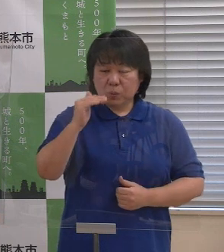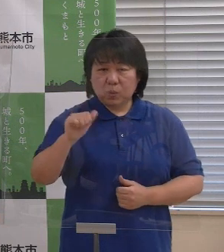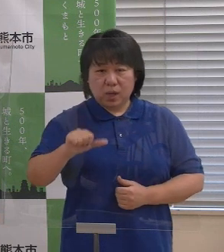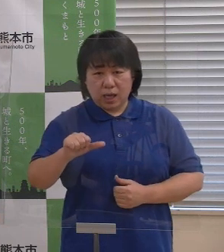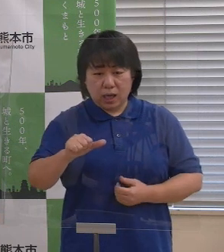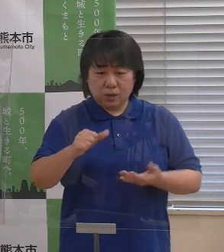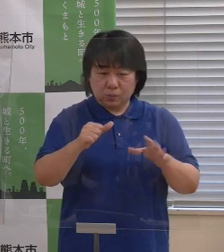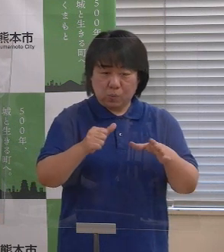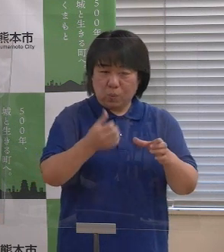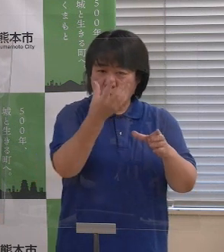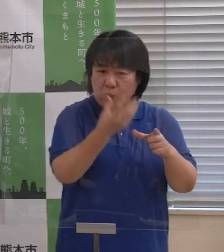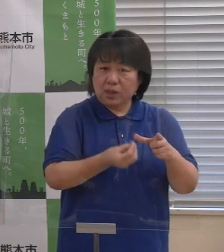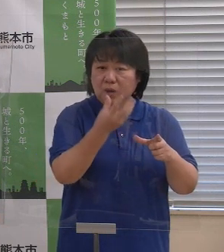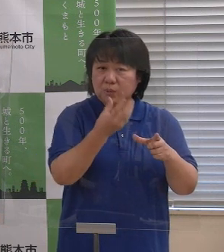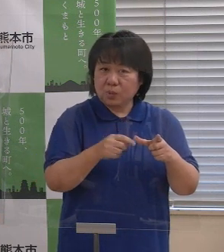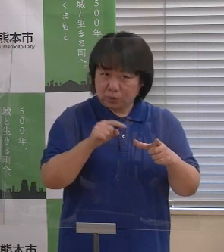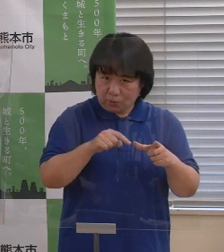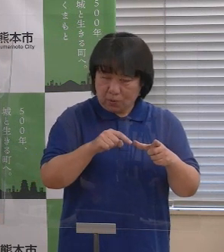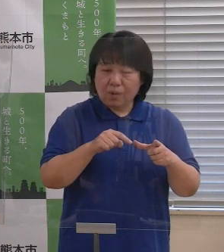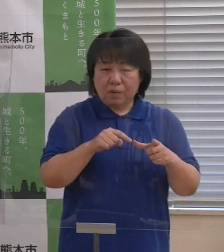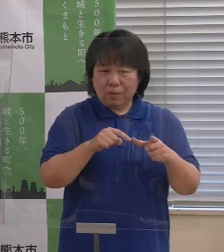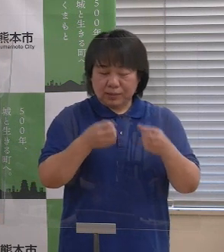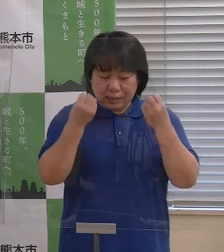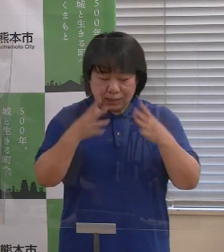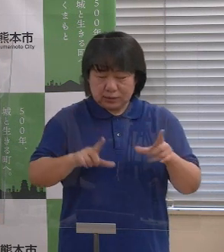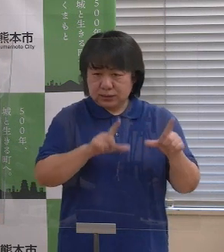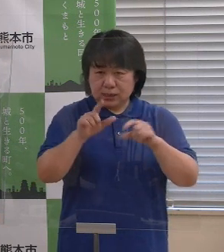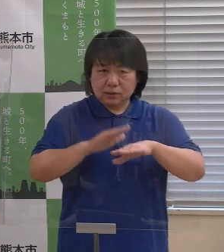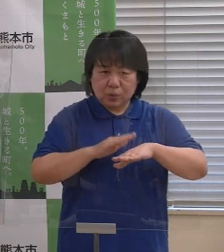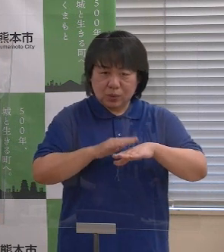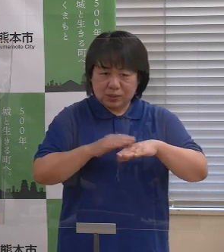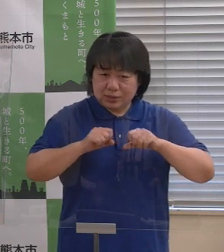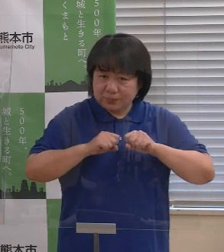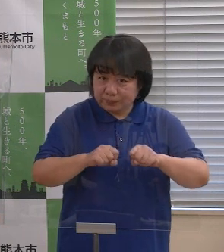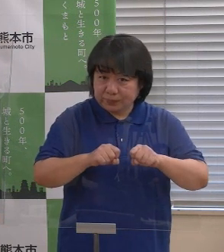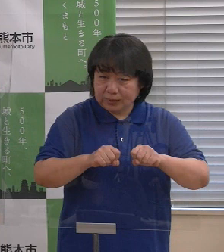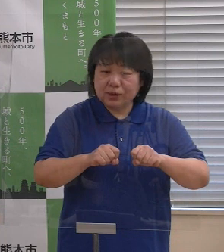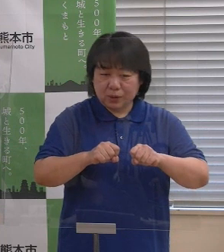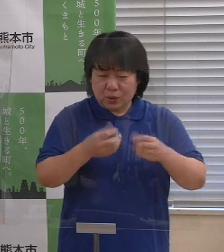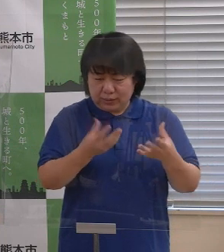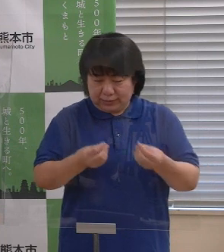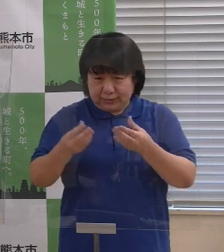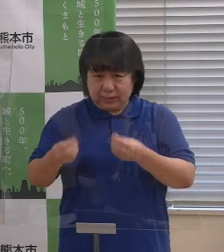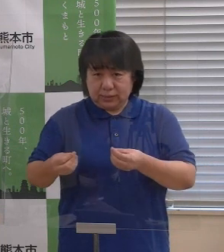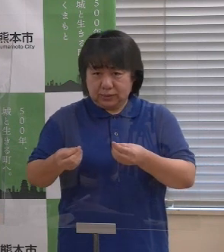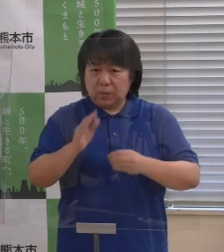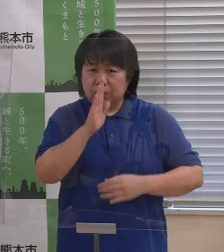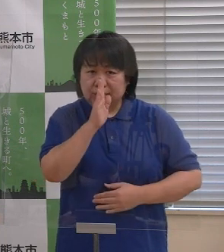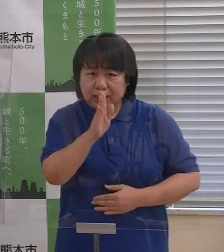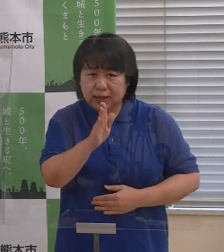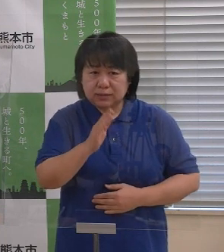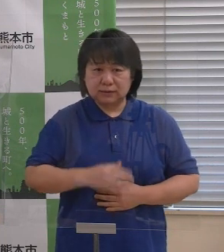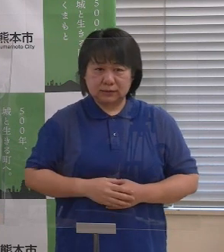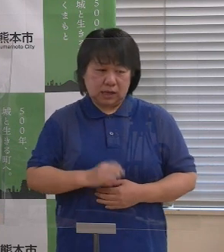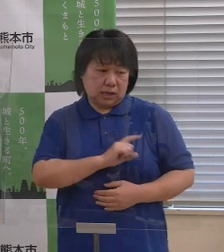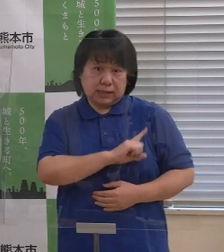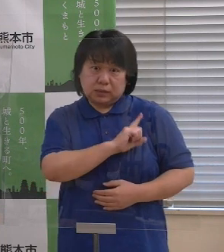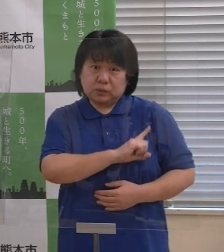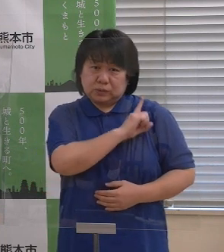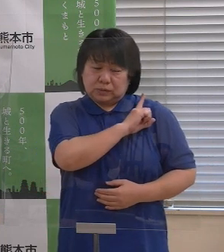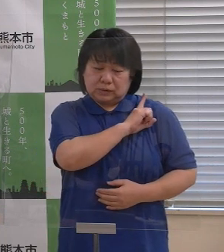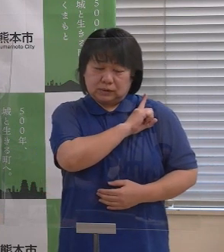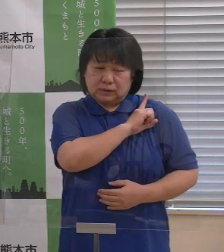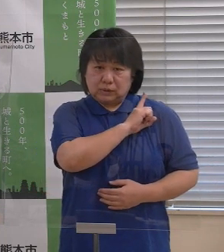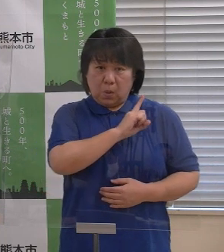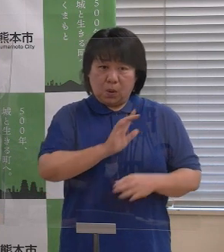なダウンロードや新しい生活様式の実践の徹底をお願いいたしますとともに、発熱等の症状が